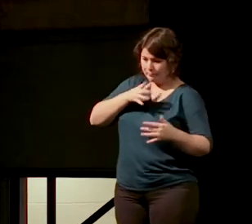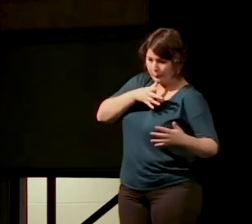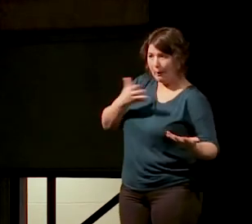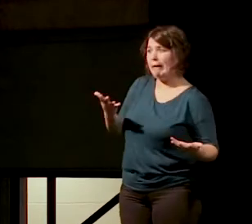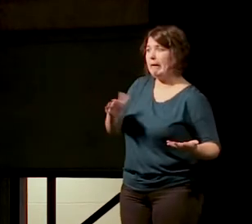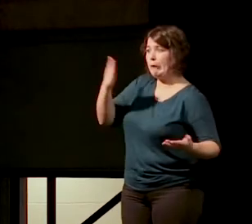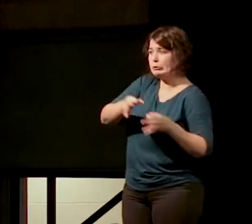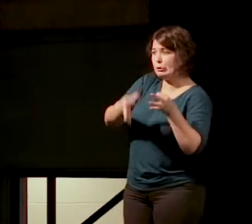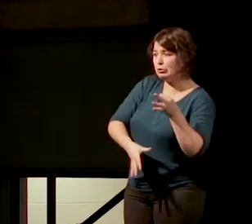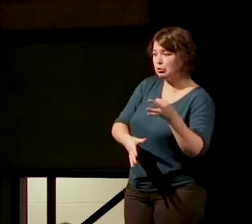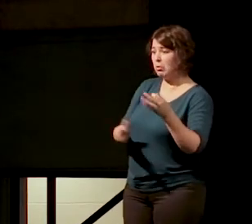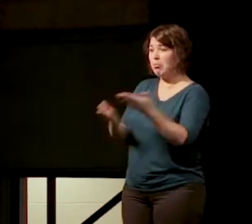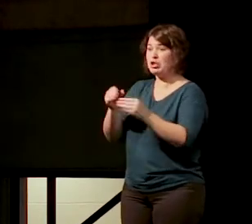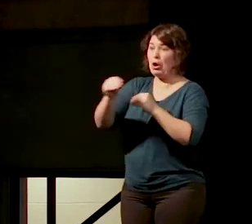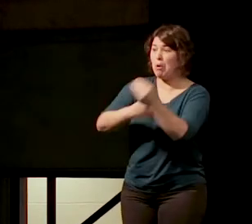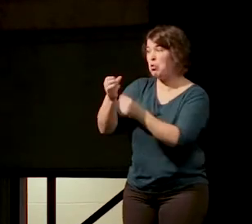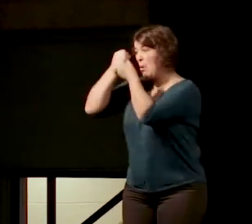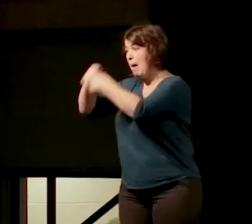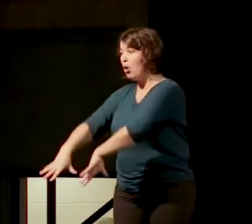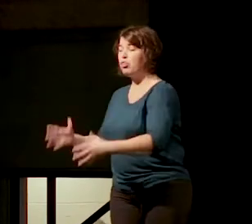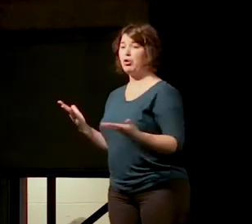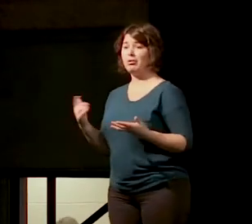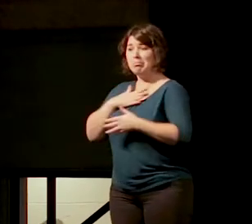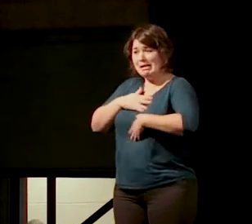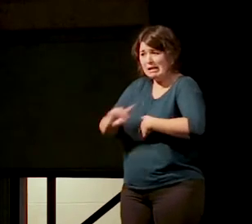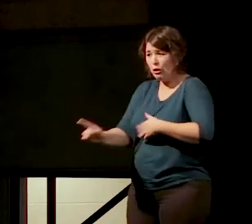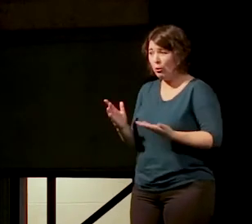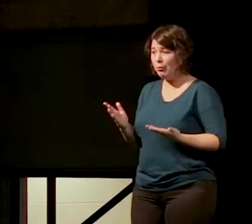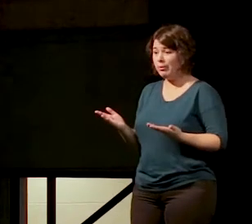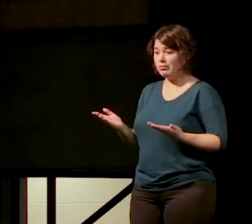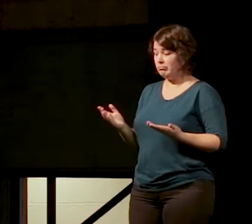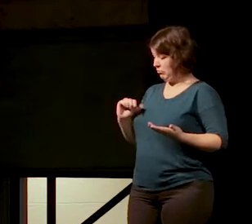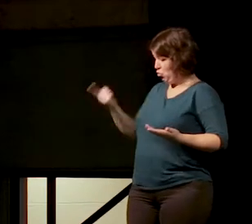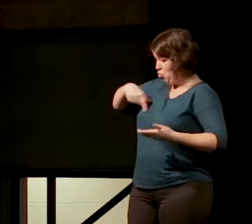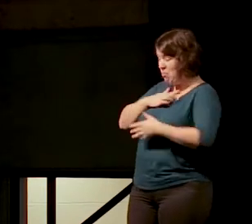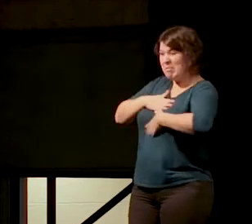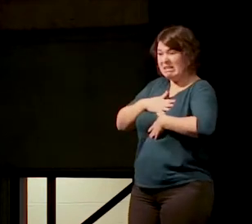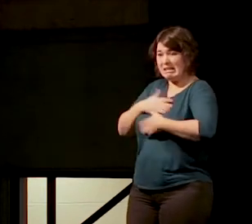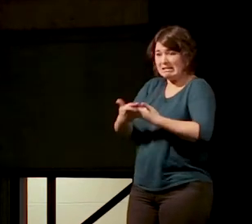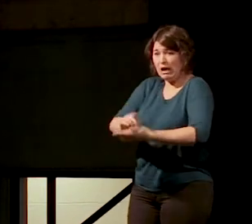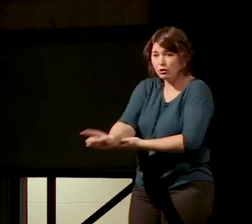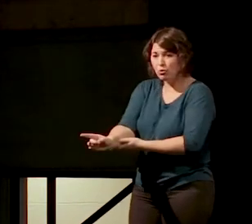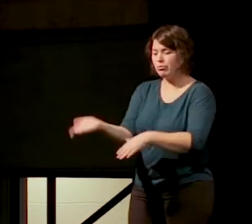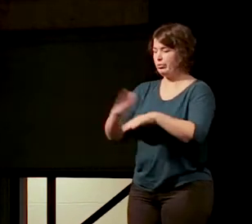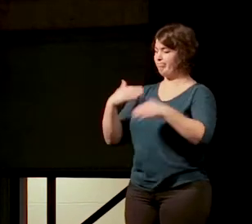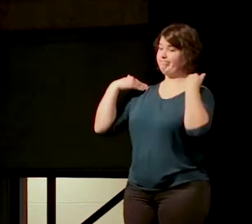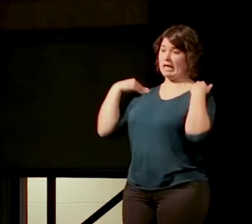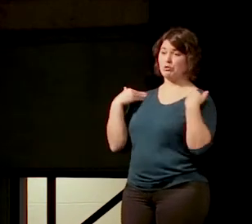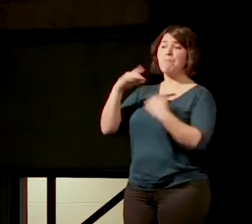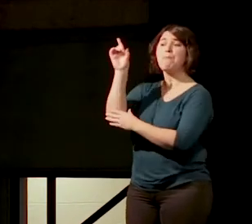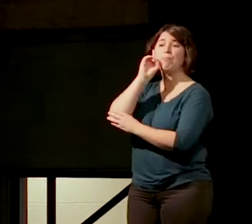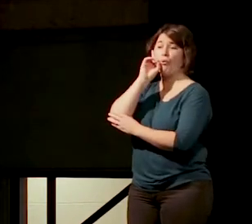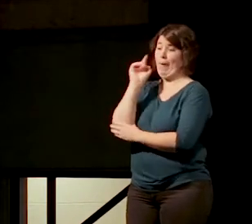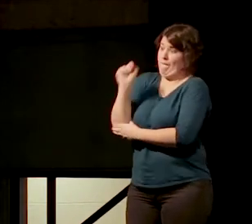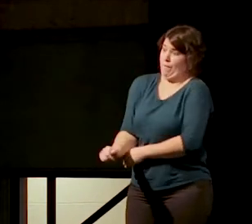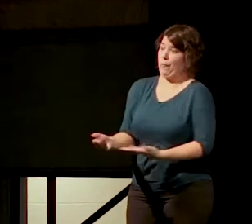Reporter un projet, voire l'abandonner. Je n'y prends aucun plaisir. Nous n'y prenons aucun plaisir, mais nous l'assumons parce qu'il